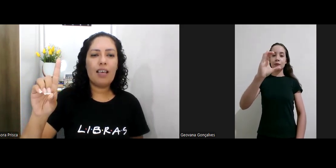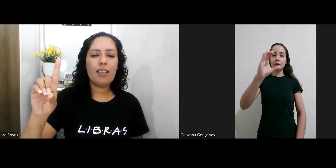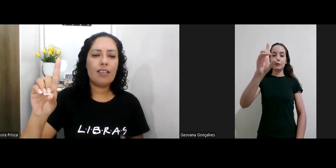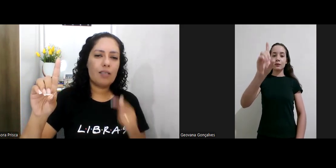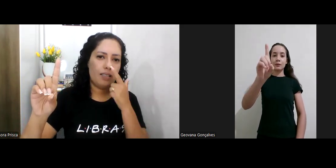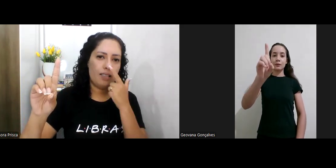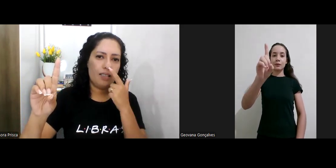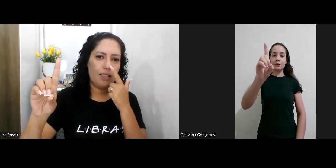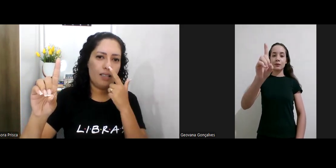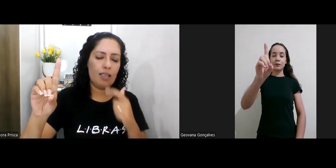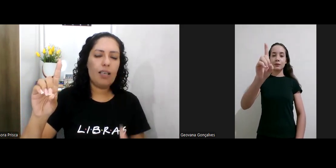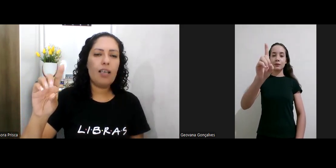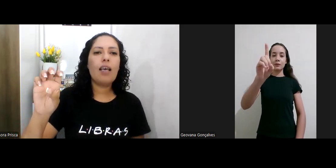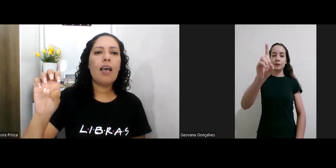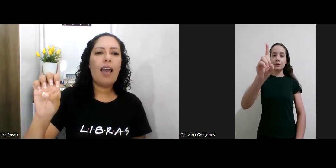D,